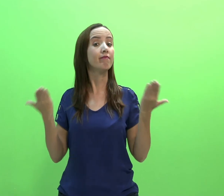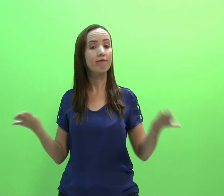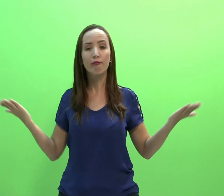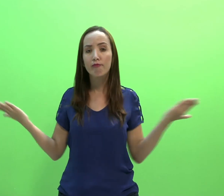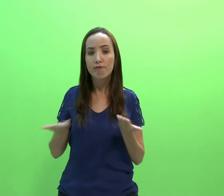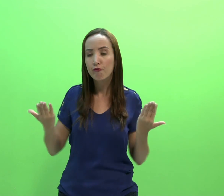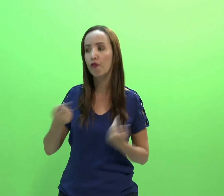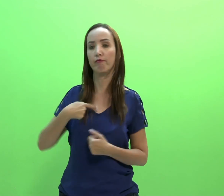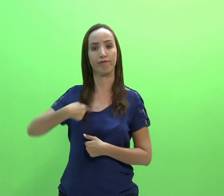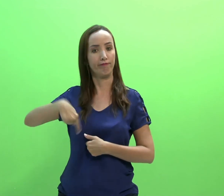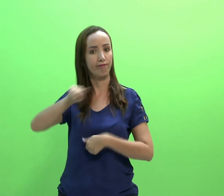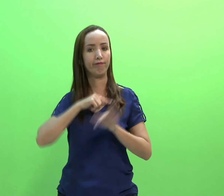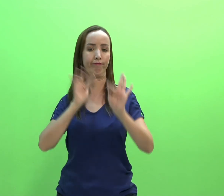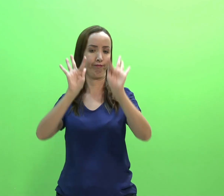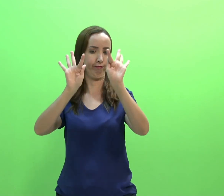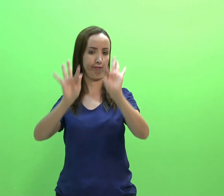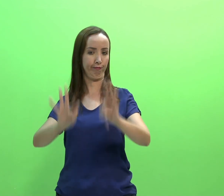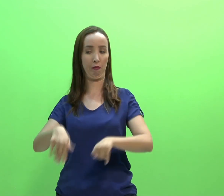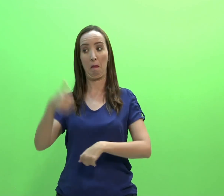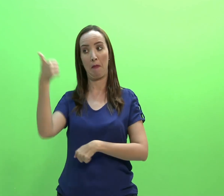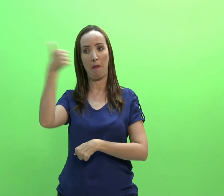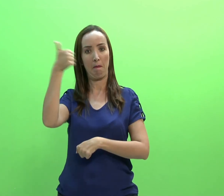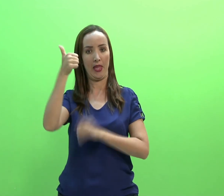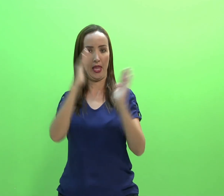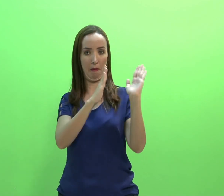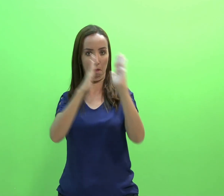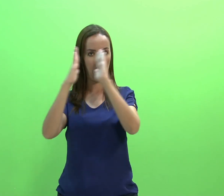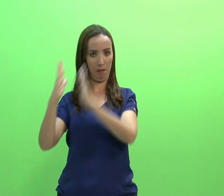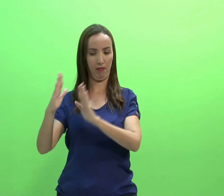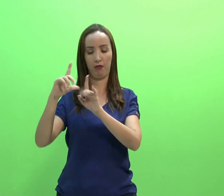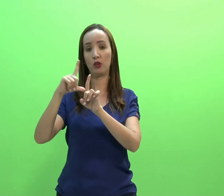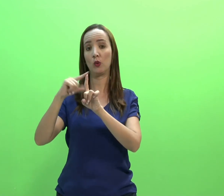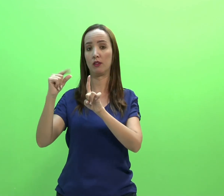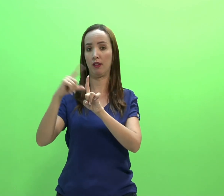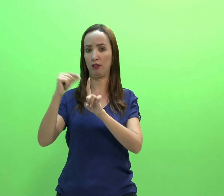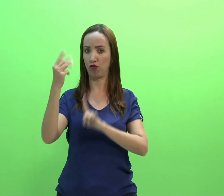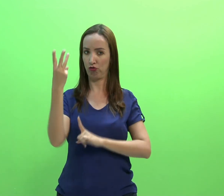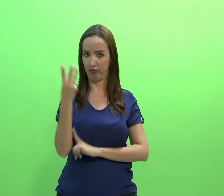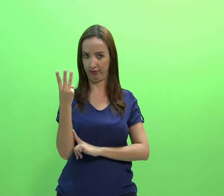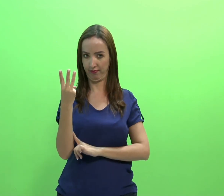Então, estamos finalizando essa nossa aula da unidade 3.